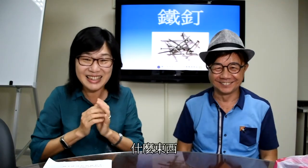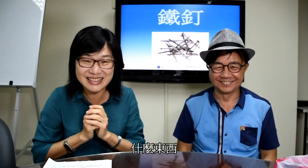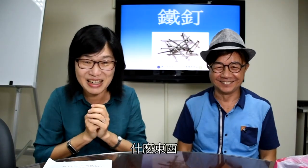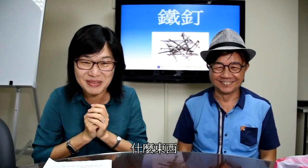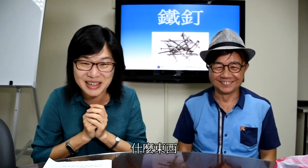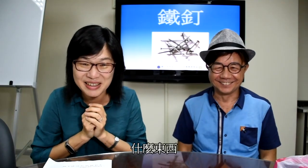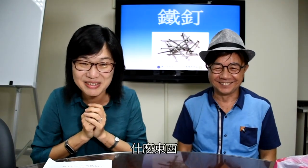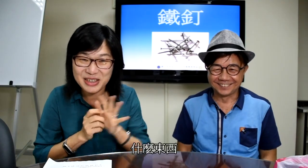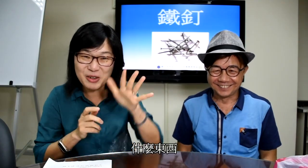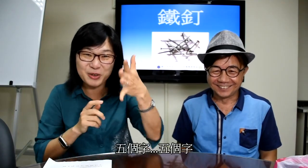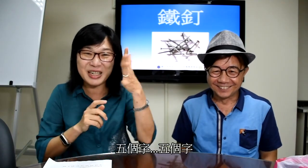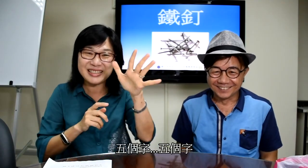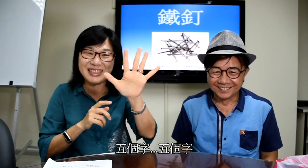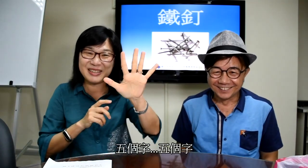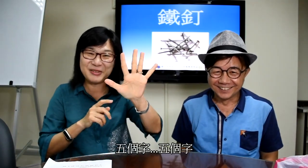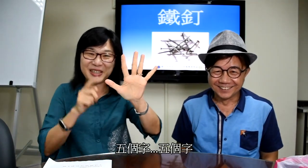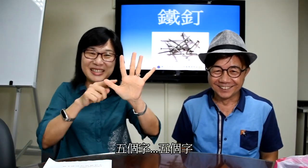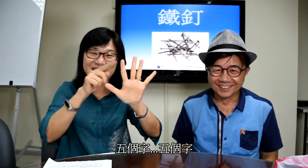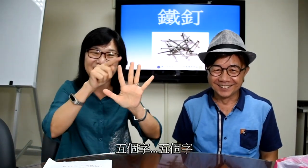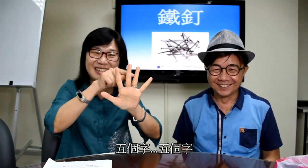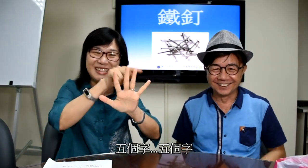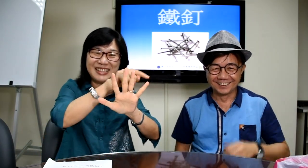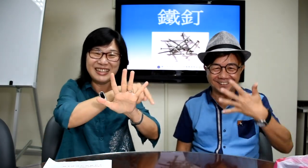什么东西？五个字。